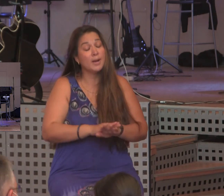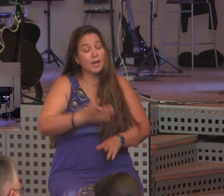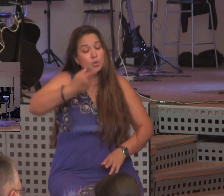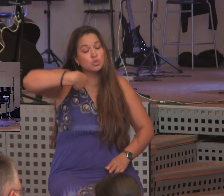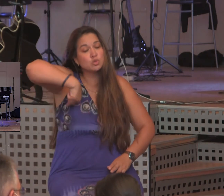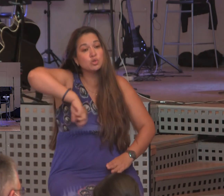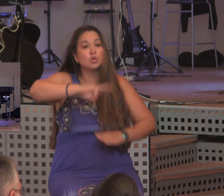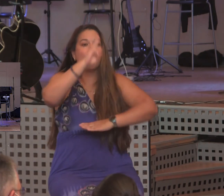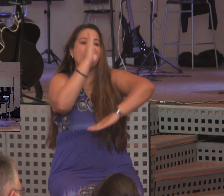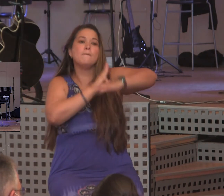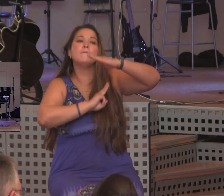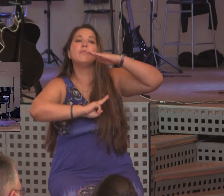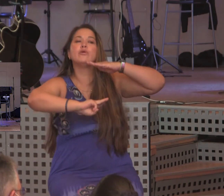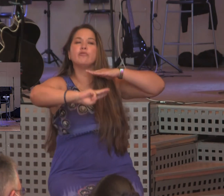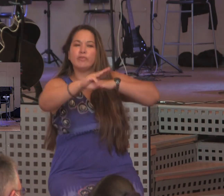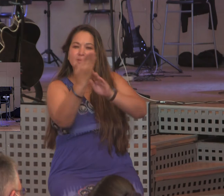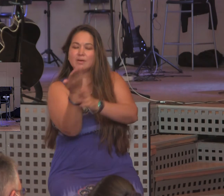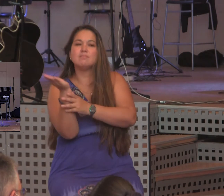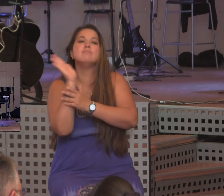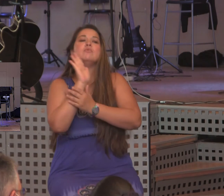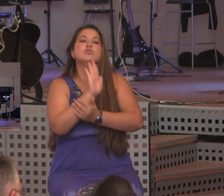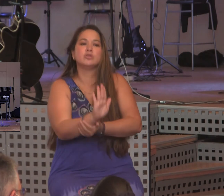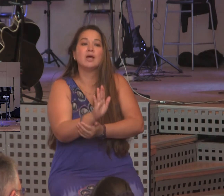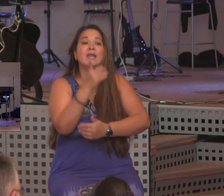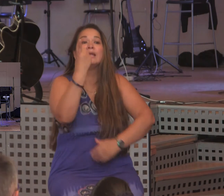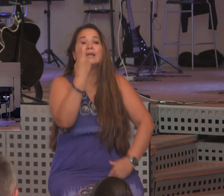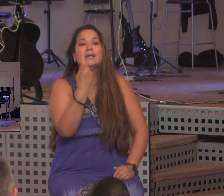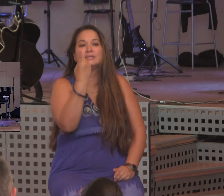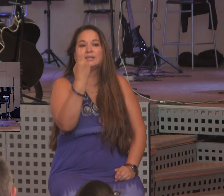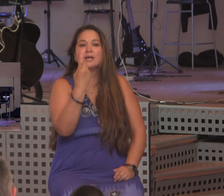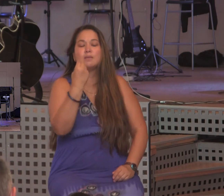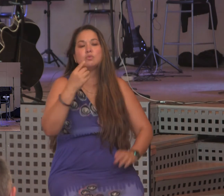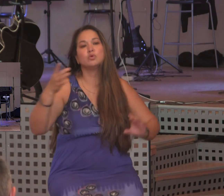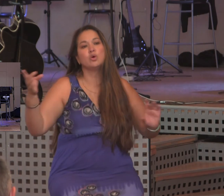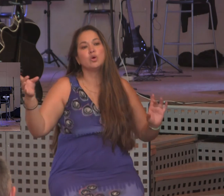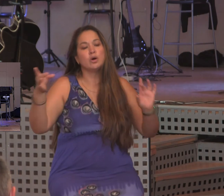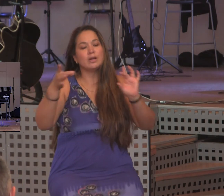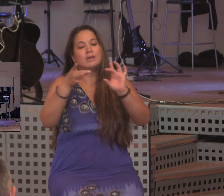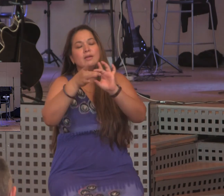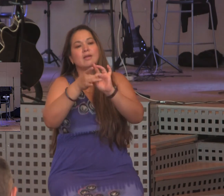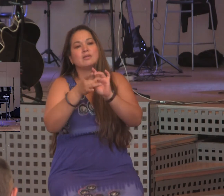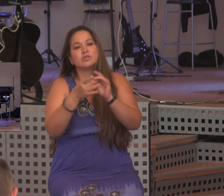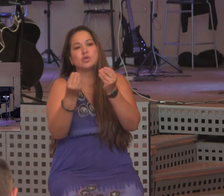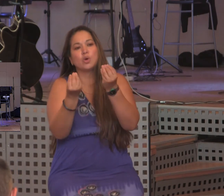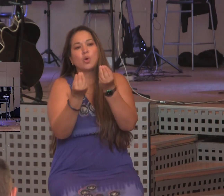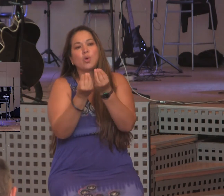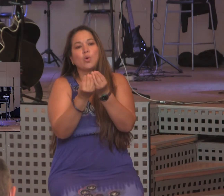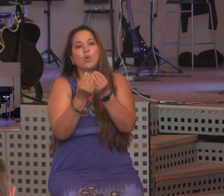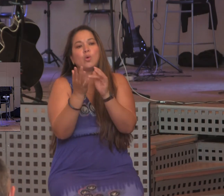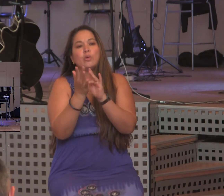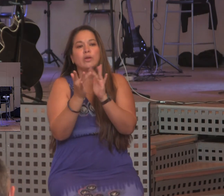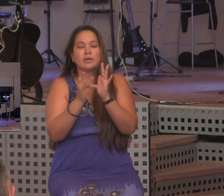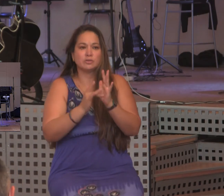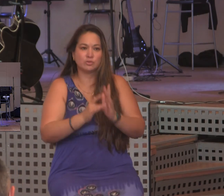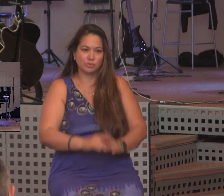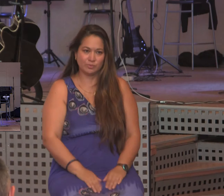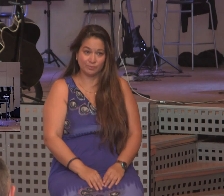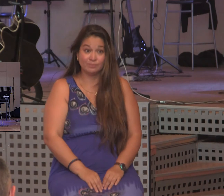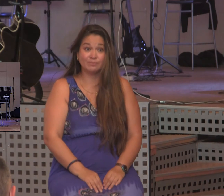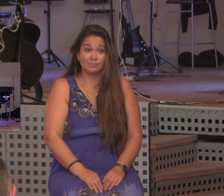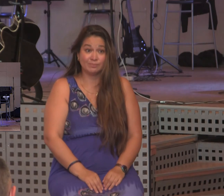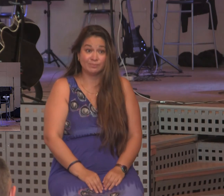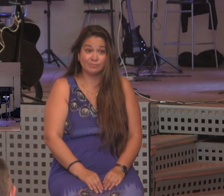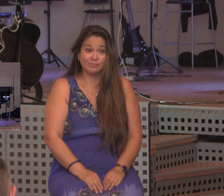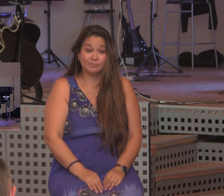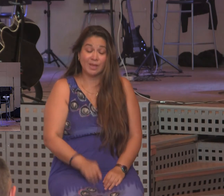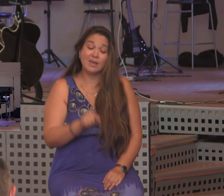llevamos dentro, necesitaban tener una relación con él. Eso es lo que estaba